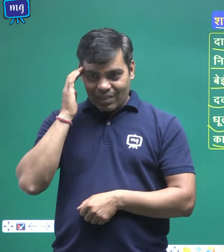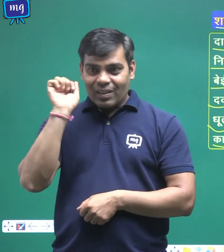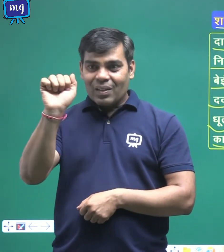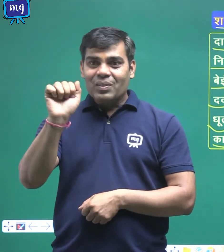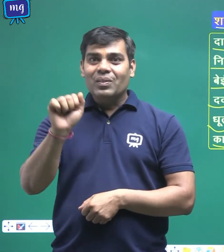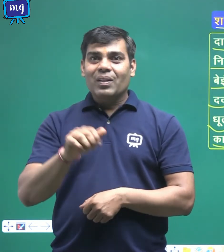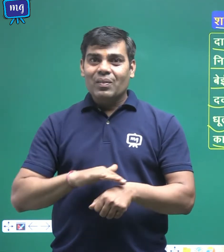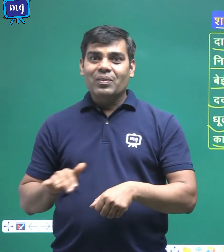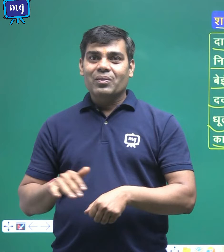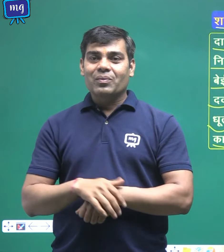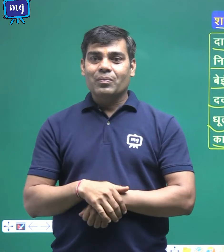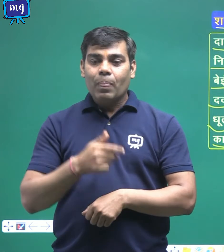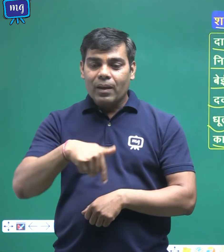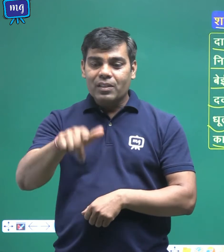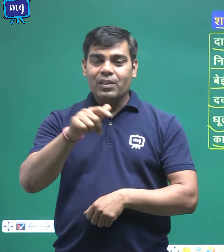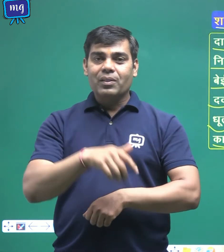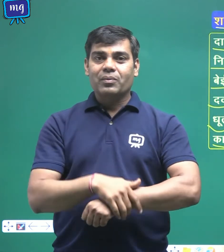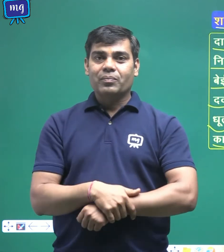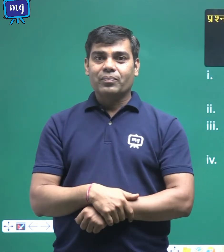बच्चों? आगे चलें।